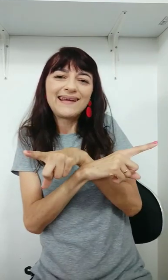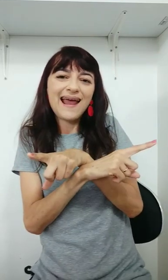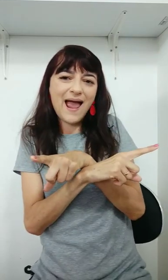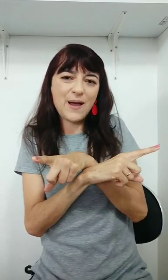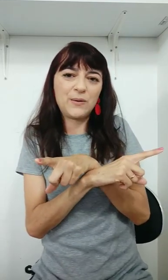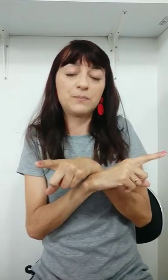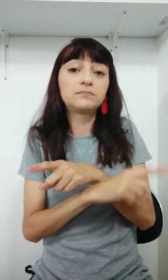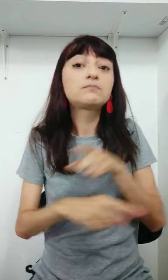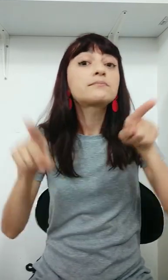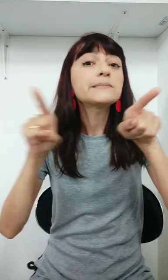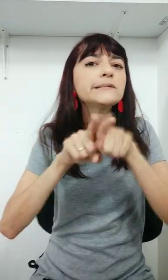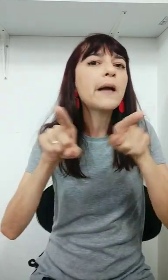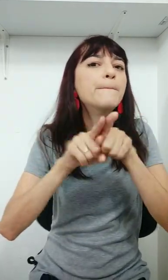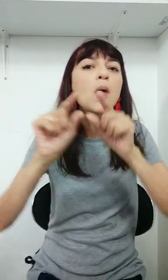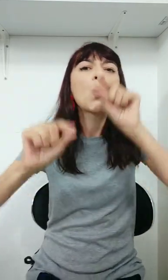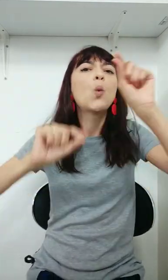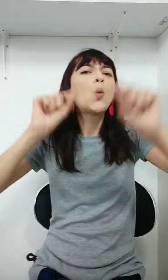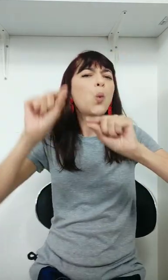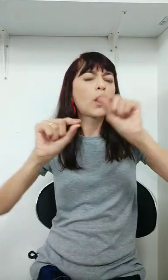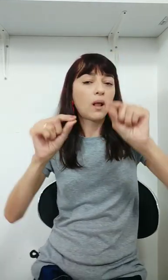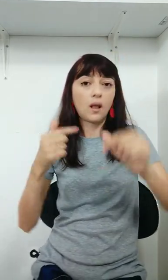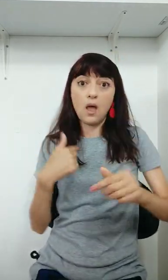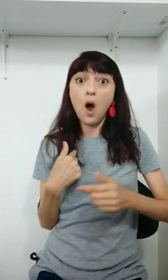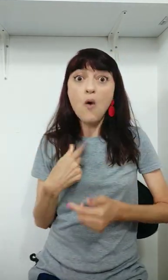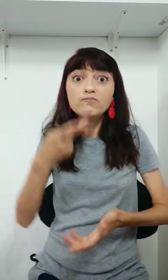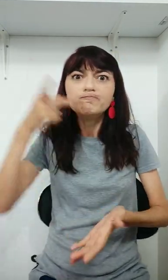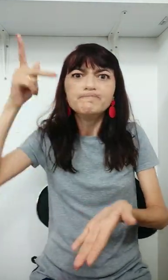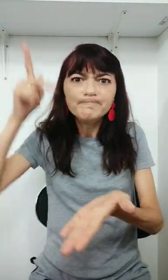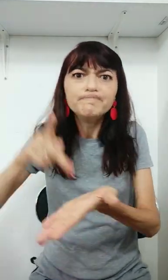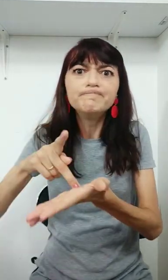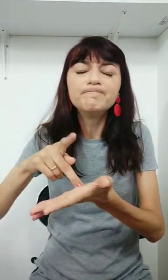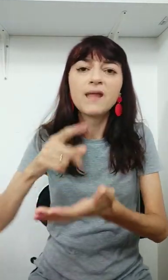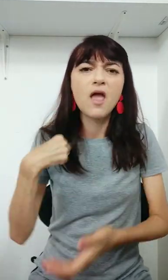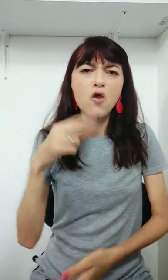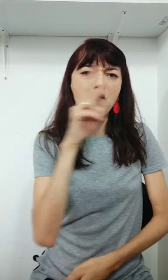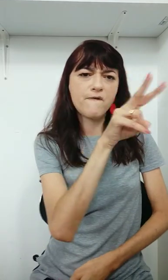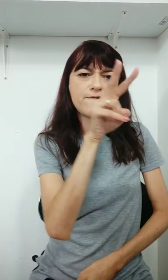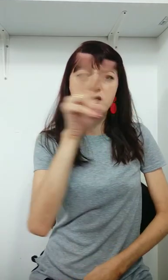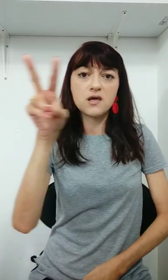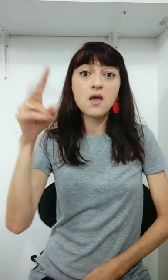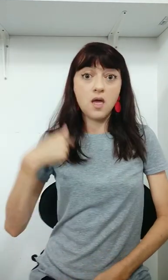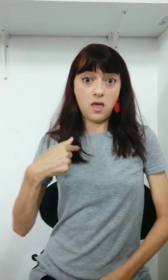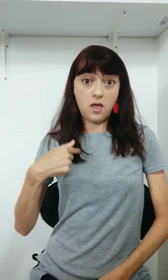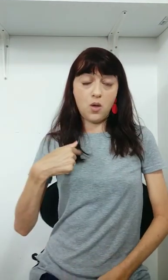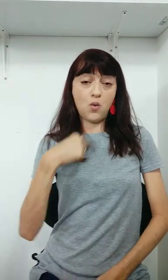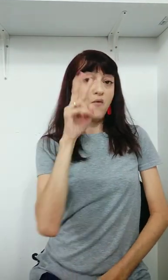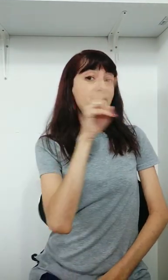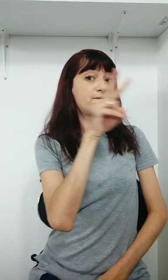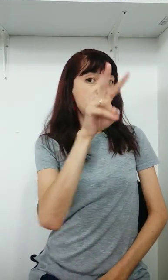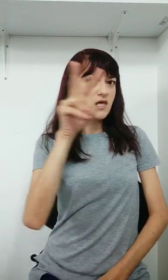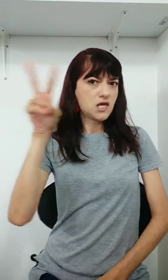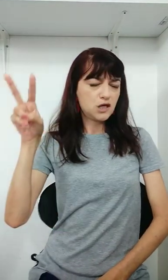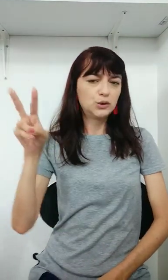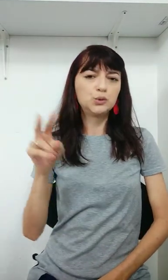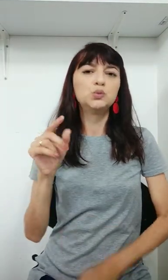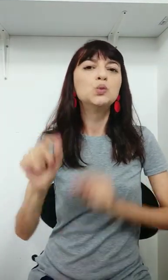não é o contrário, tá, gente? Às vezes o ouvinte chega com aquele sentimento de dó com os surdos. E eu falo isso com vocês porque eu vejo